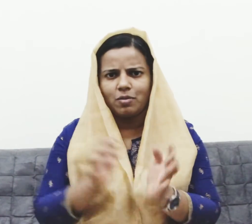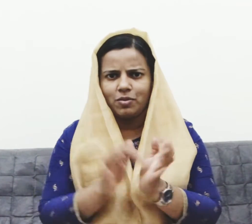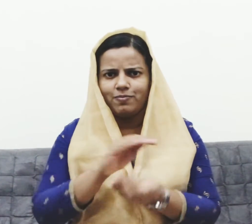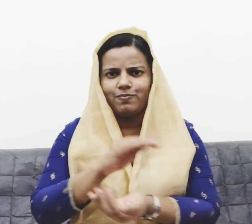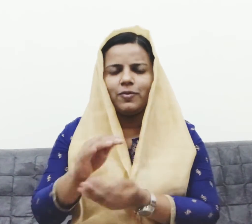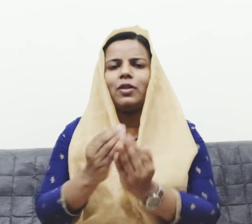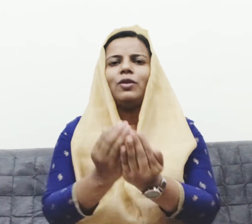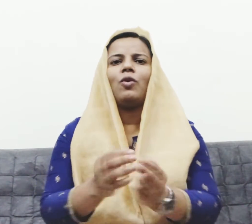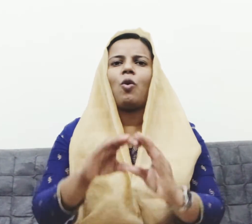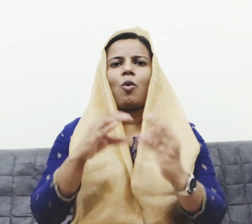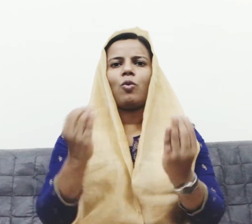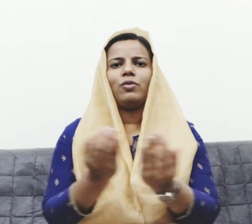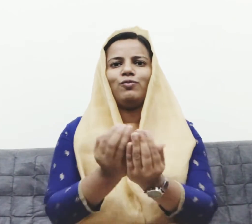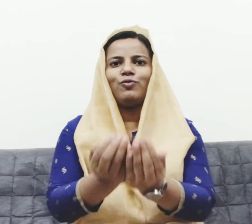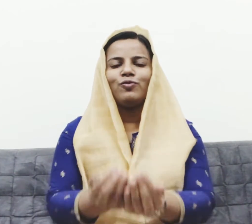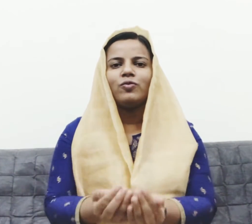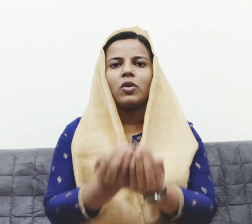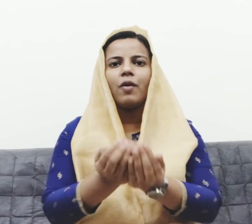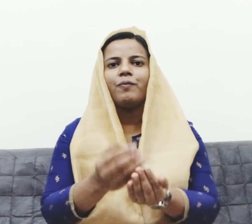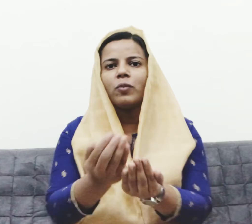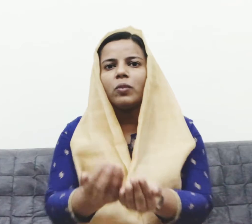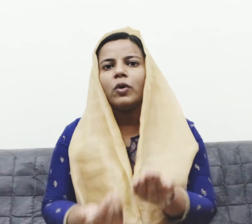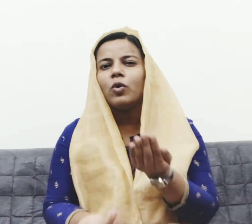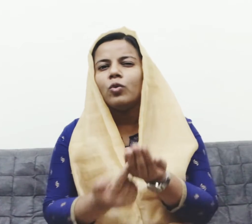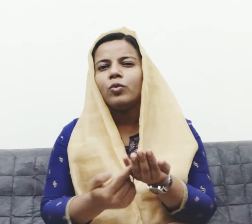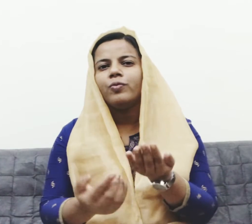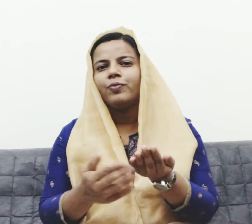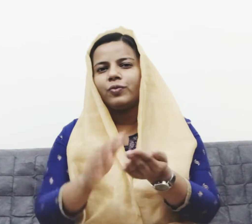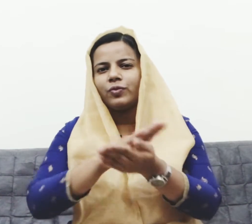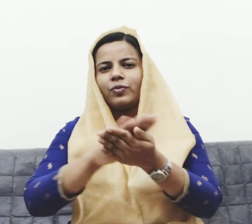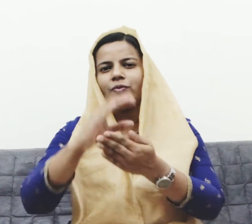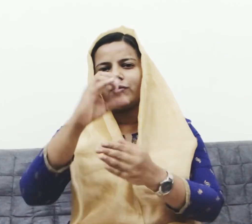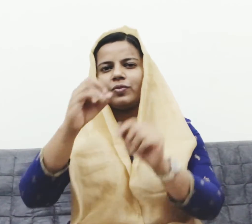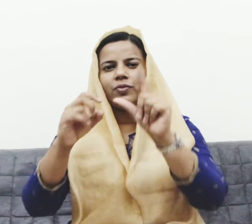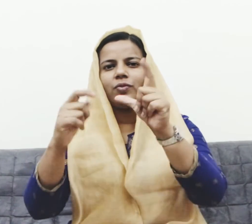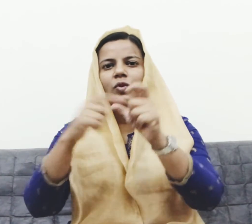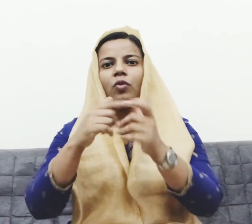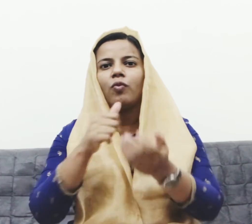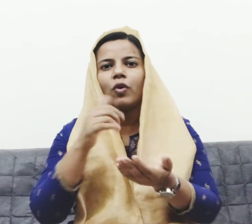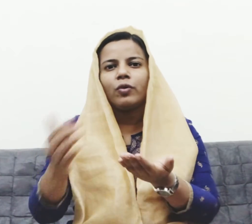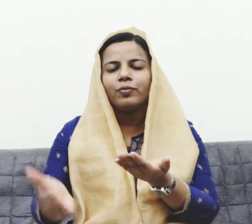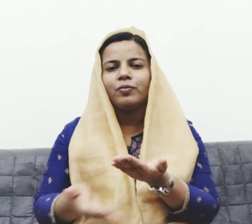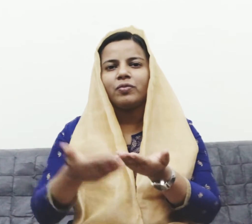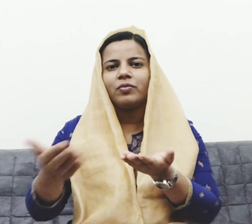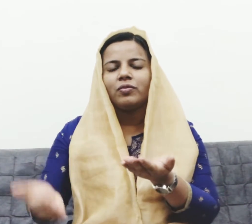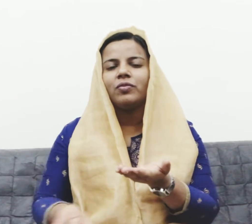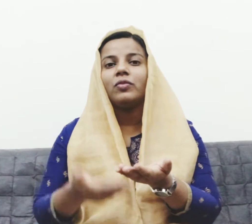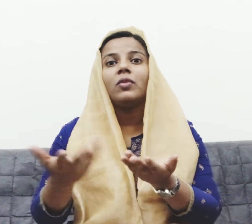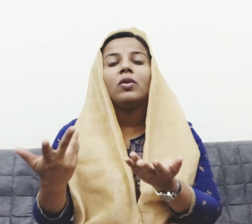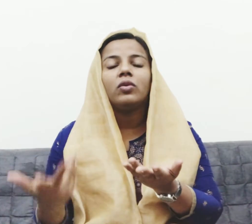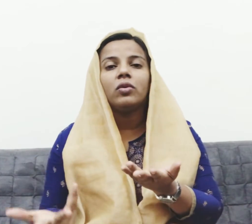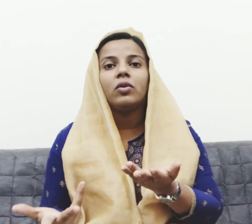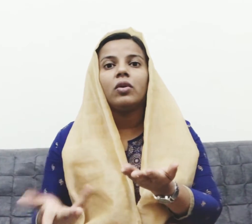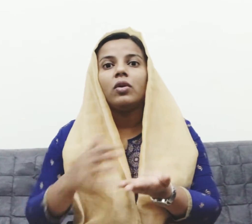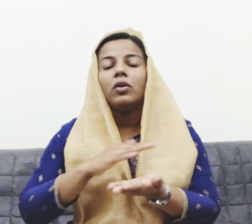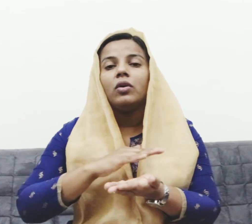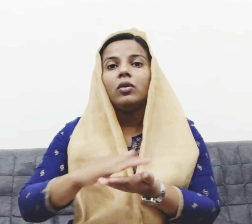അതായത് ലോകത്തിലാണ് ജീവിക്കുന്നത്. എന്നാൽ നൗകയ്ക്കൊരു ഹോള് വീണാലോ ചെറുകെ വെള്ളം കയറി തുടങ്ങും. വെള്ളം കയറി തുടങ്ങിയാൽ ആ